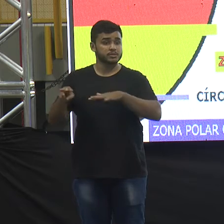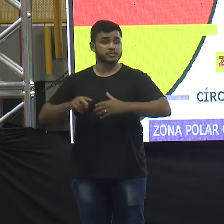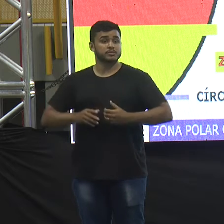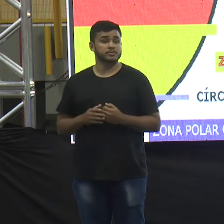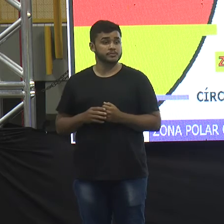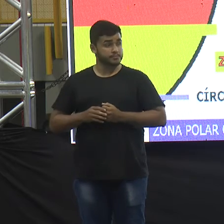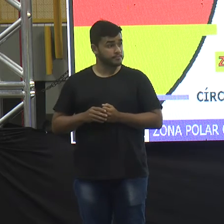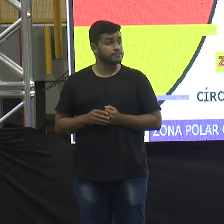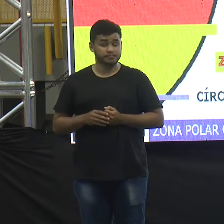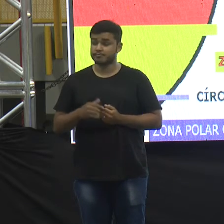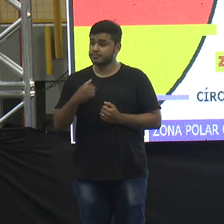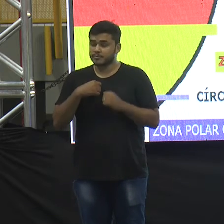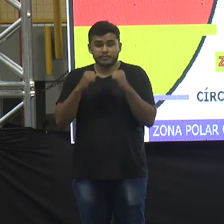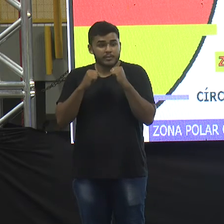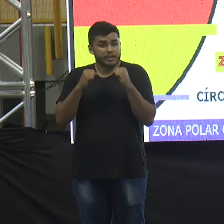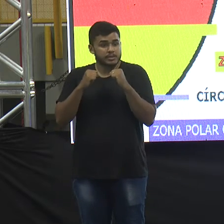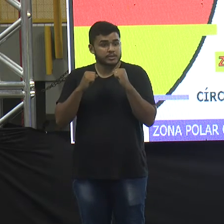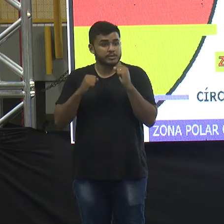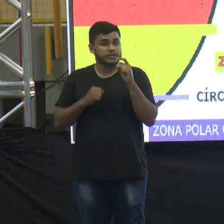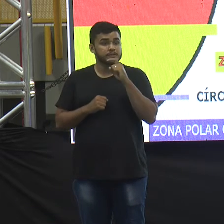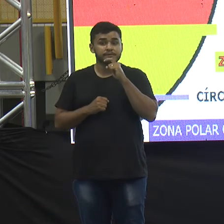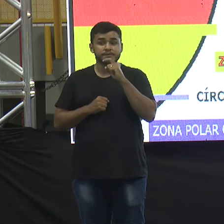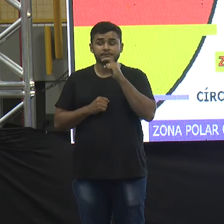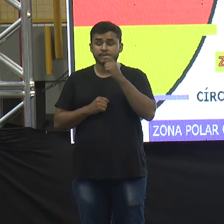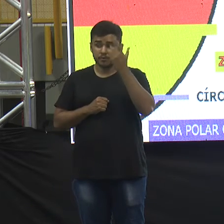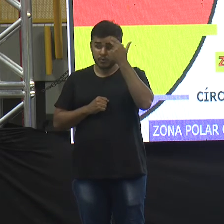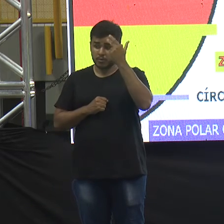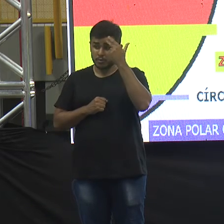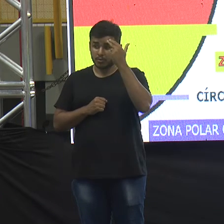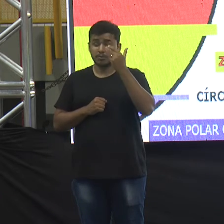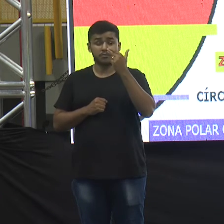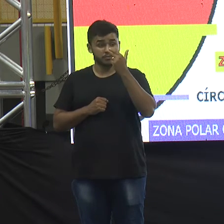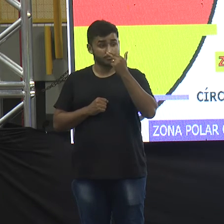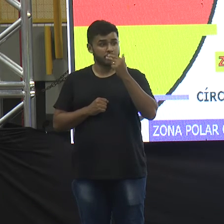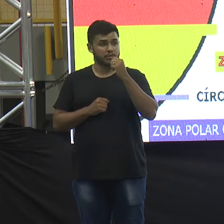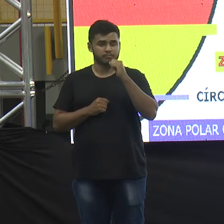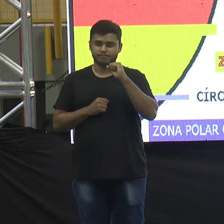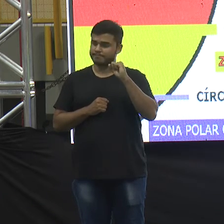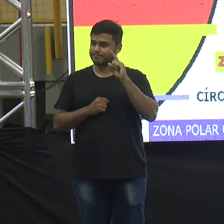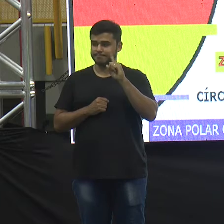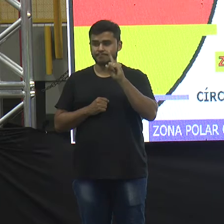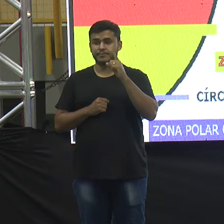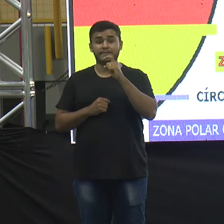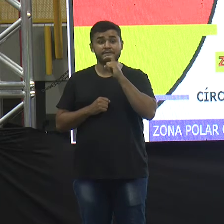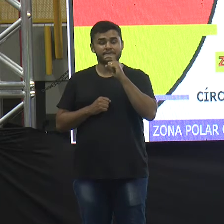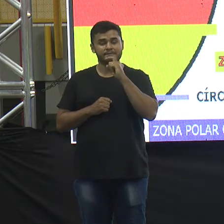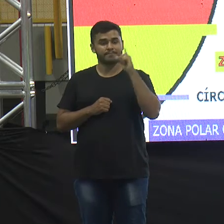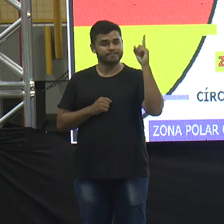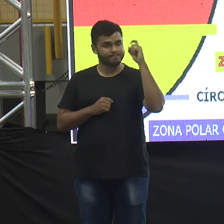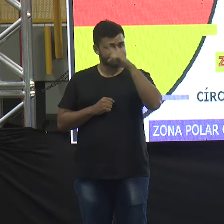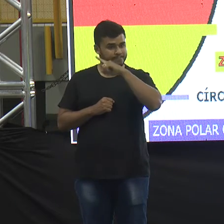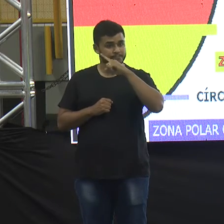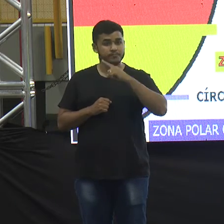fácil se adaptar ao calor do que ao frio. Tá? E ainda mais aqui em Fortaleza ainda tem a brisa para ajudar.